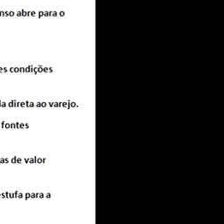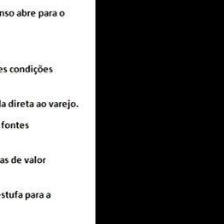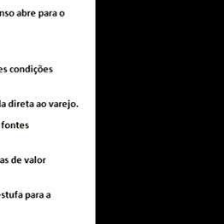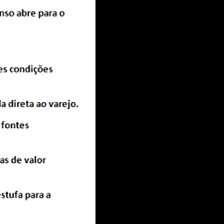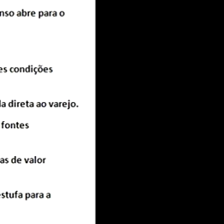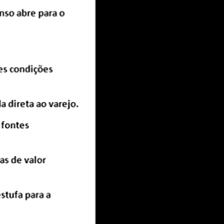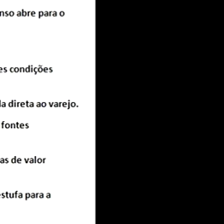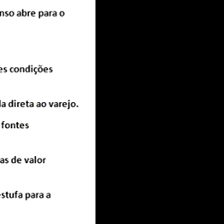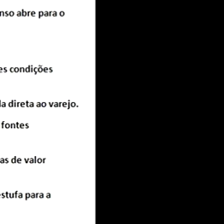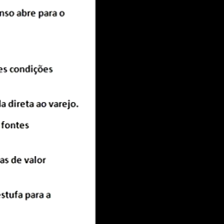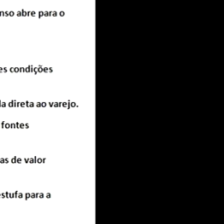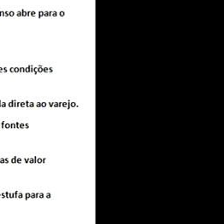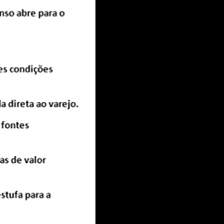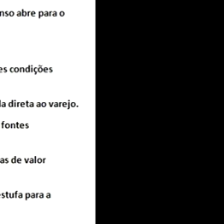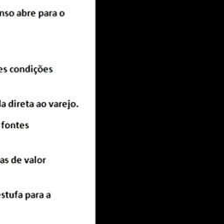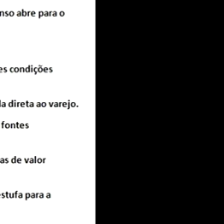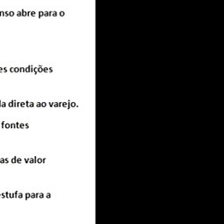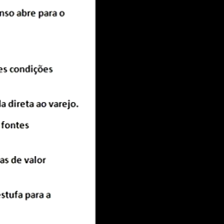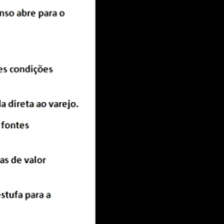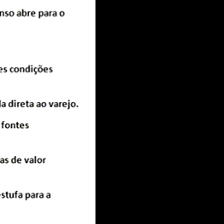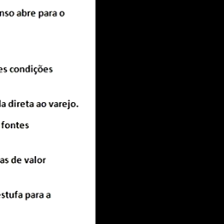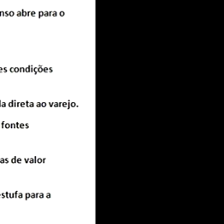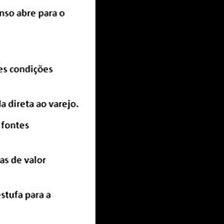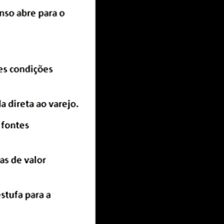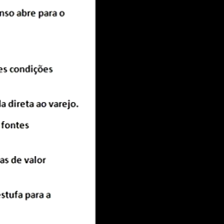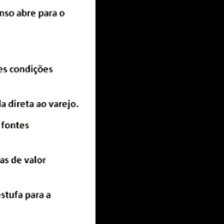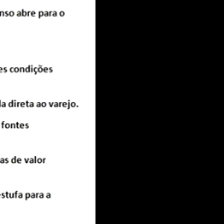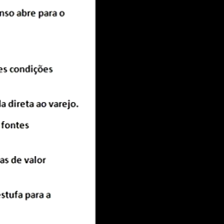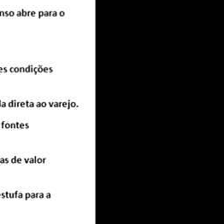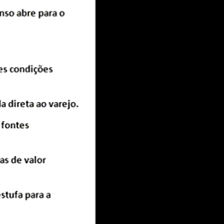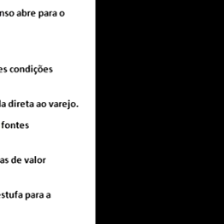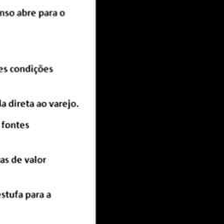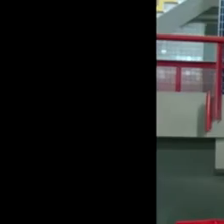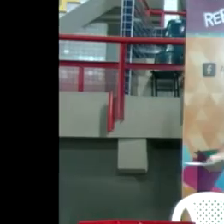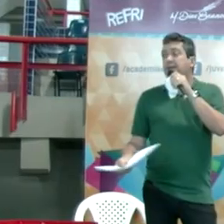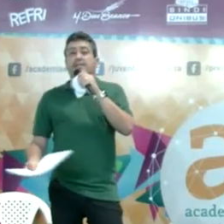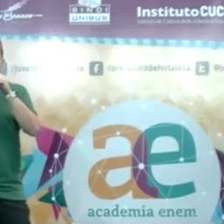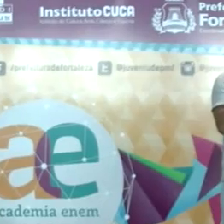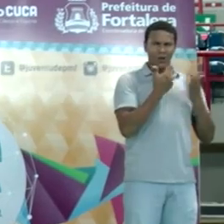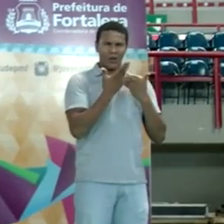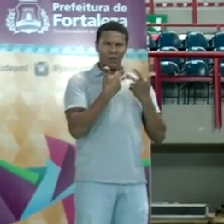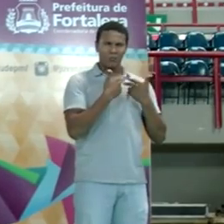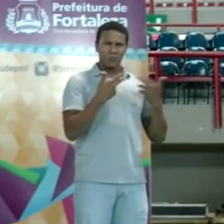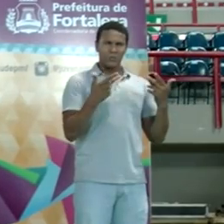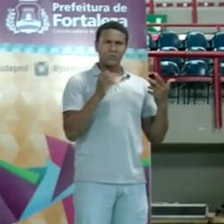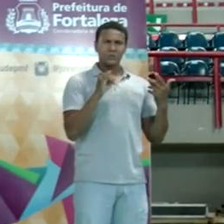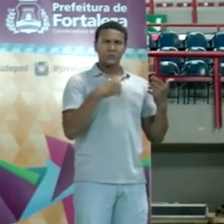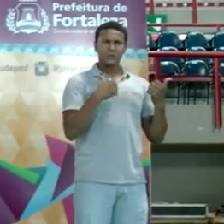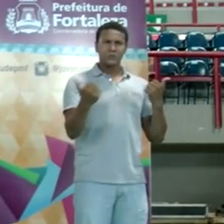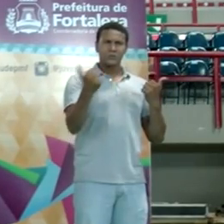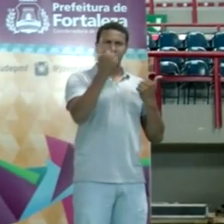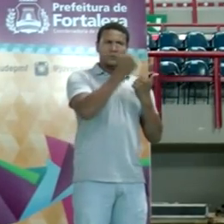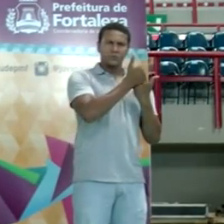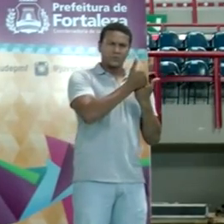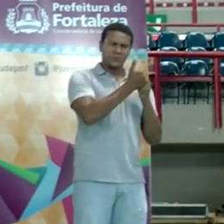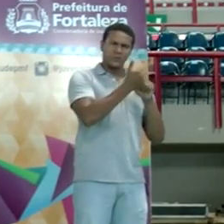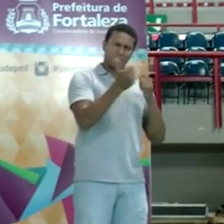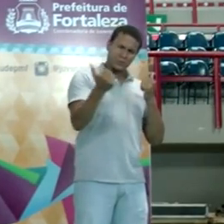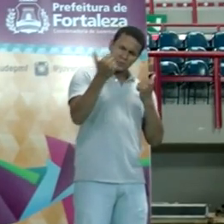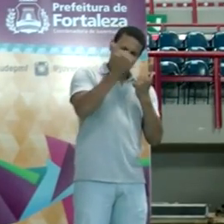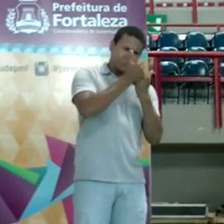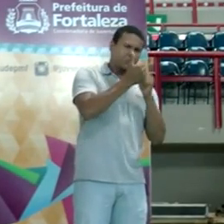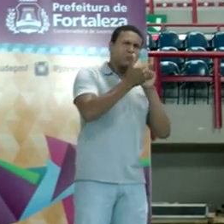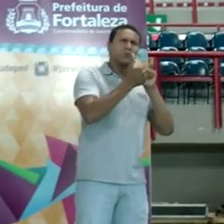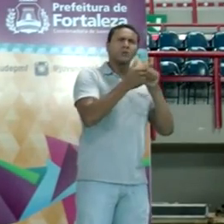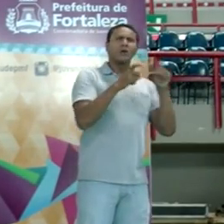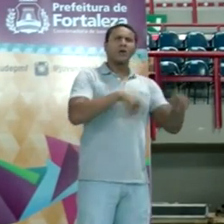a própria questão se contradiz. Ele está dizendo que vai baratear o cultivo, o alimento, se o cara substituiu a área